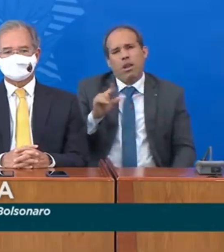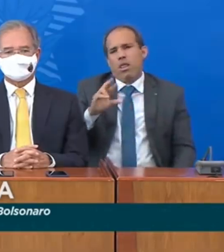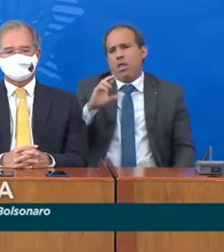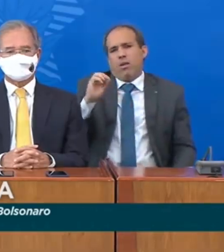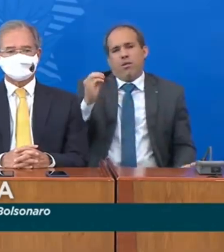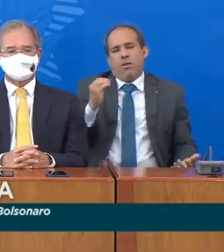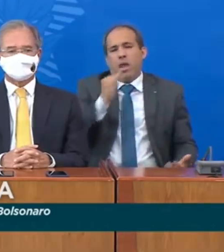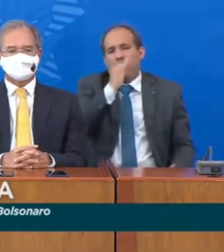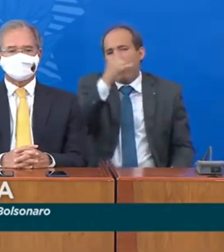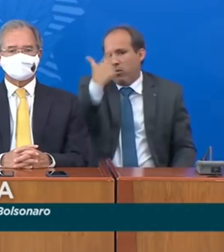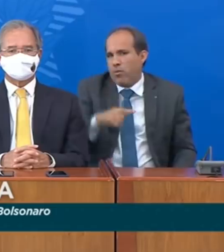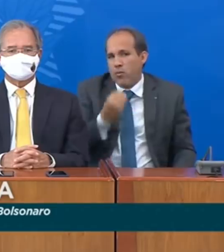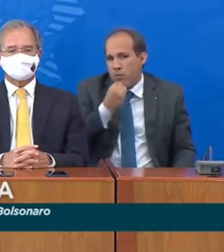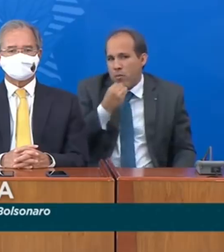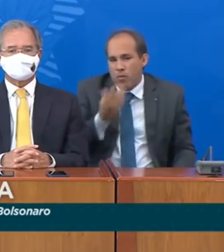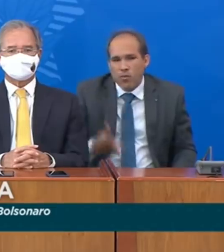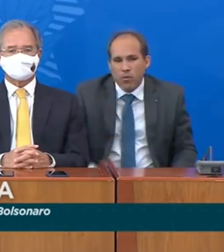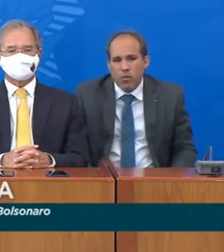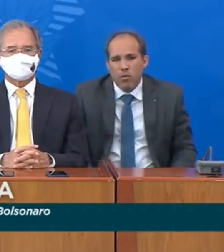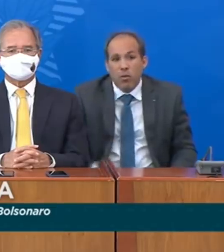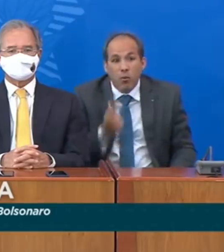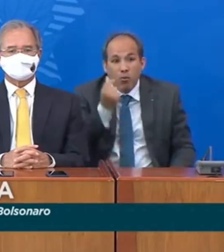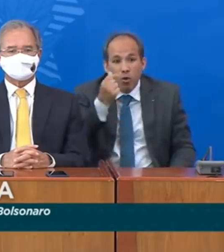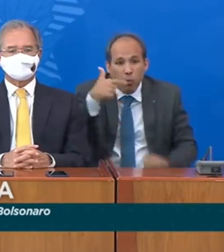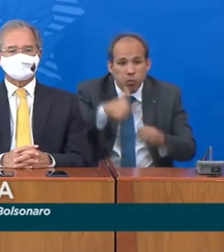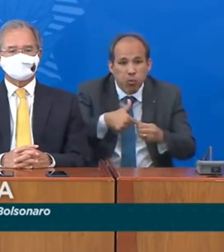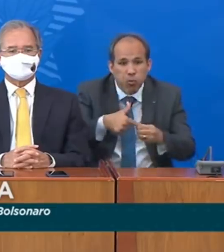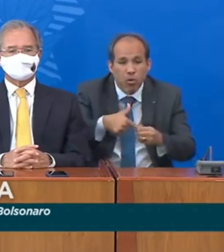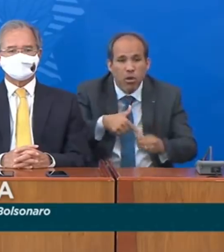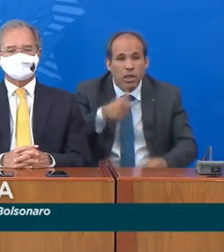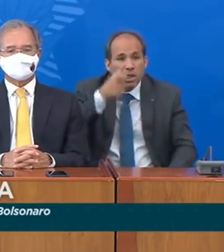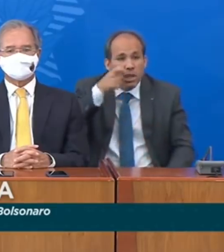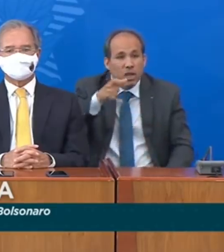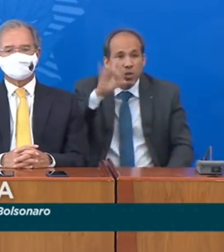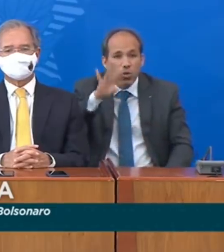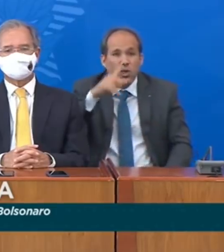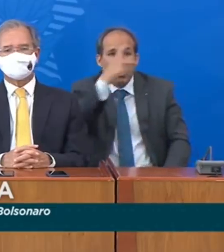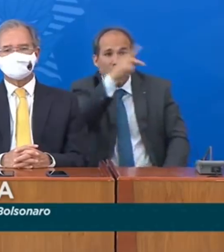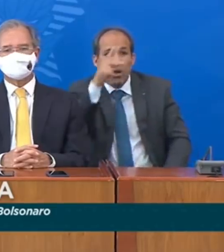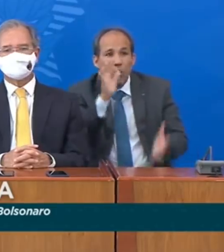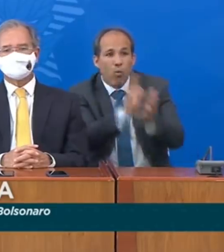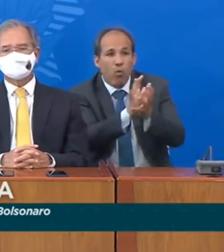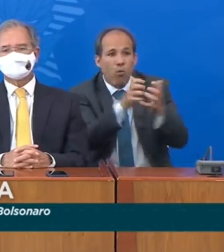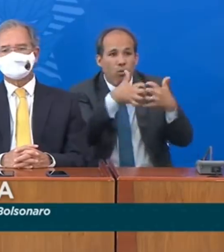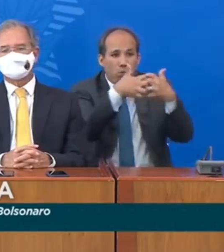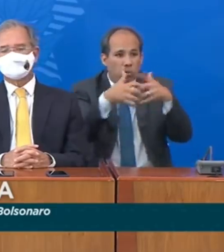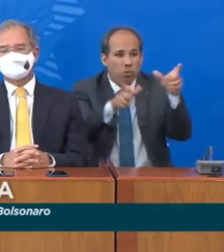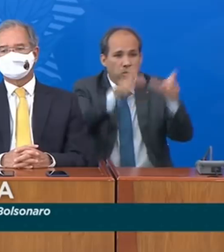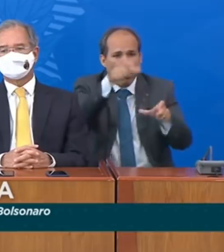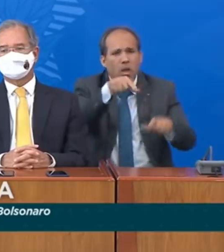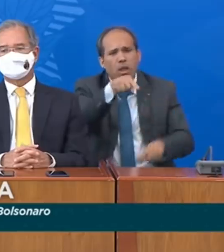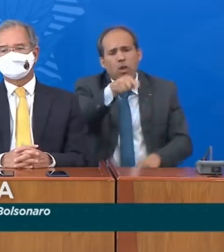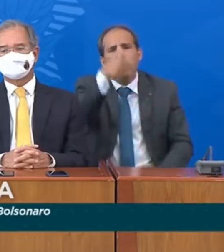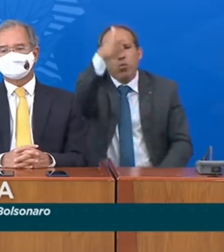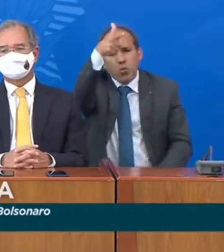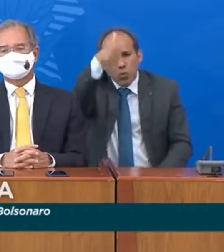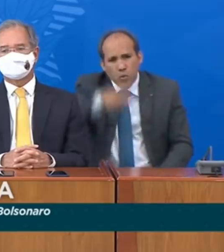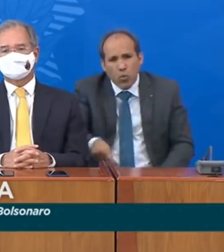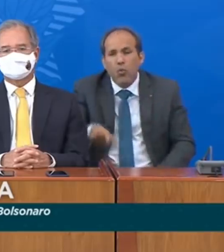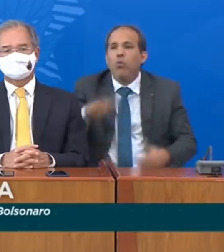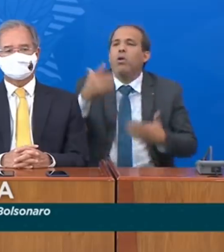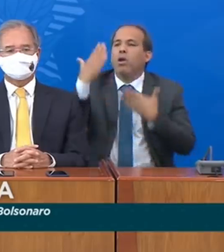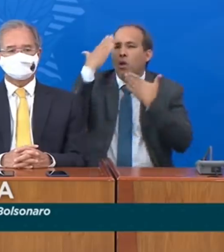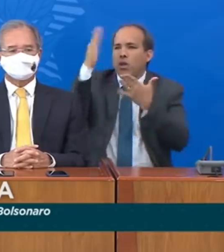repito, o preço do combustível não interessa apenas aos senhores caminhoneiros, o qual, mais uma vez, eu